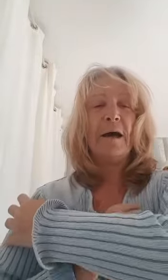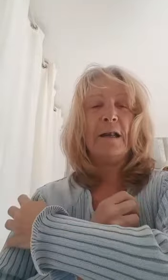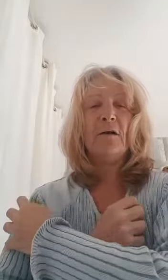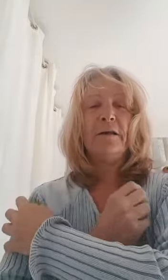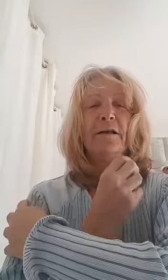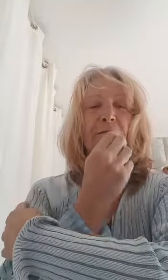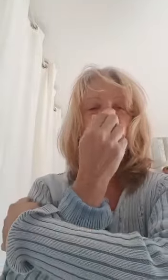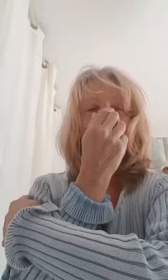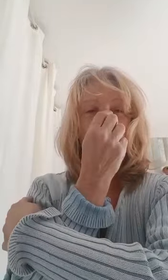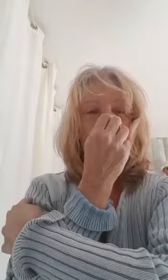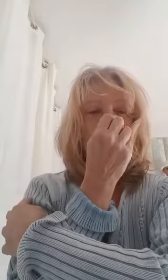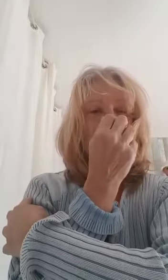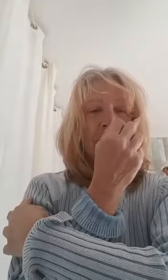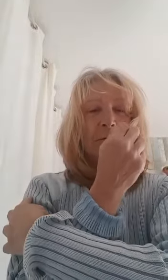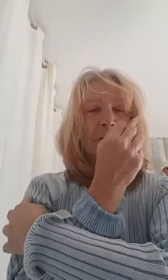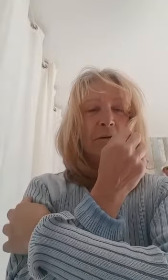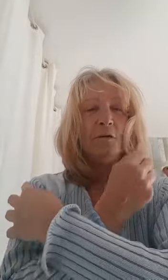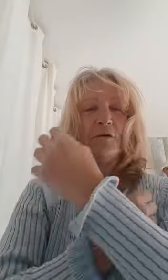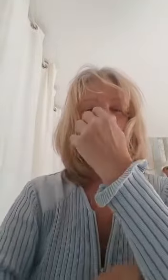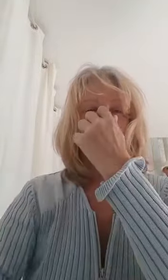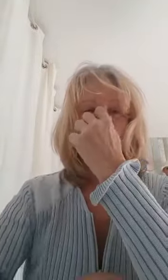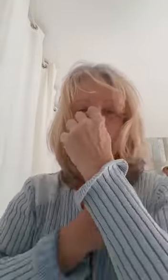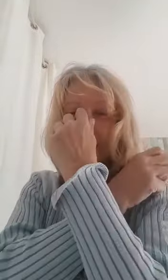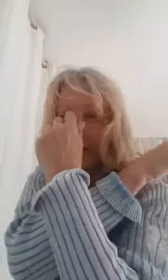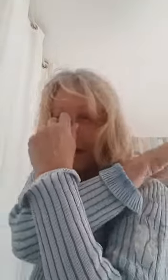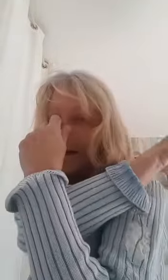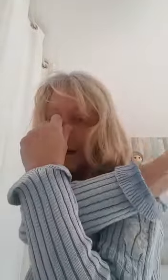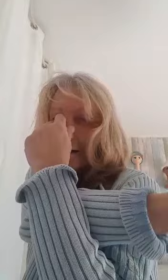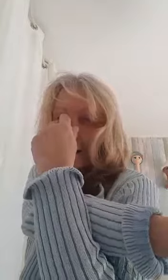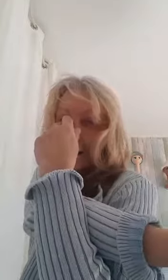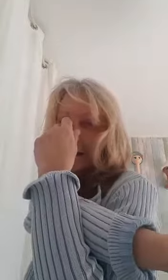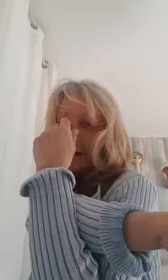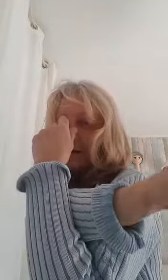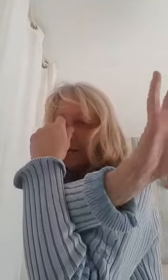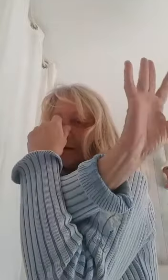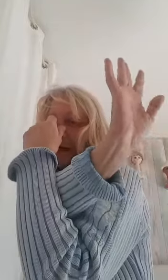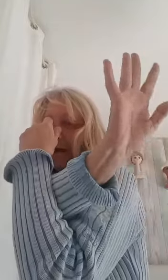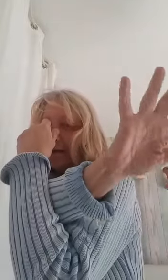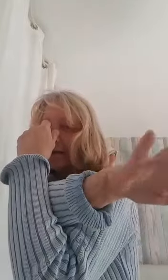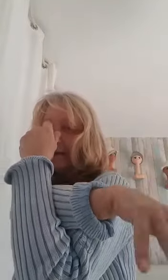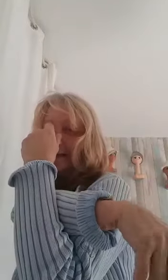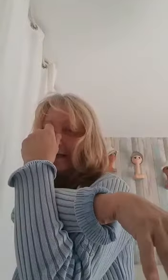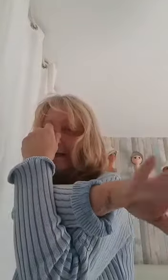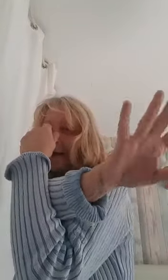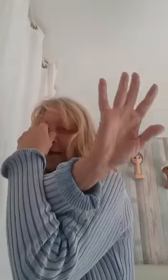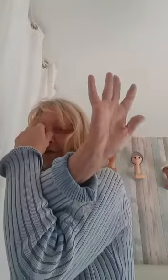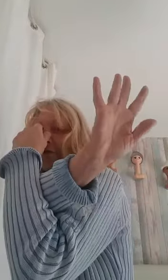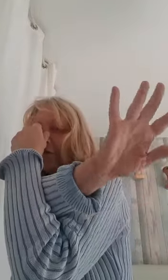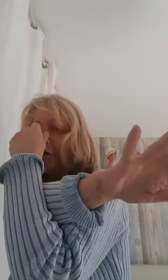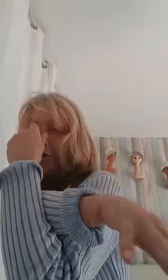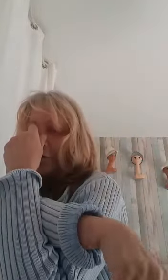Alors, l'éléphant, c'est comme ça. Et comme ça. Ça, c'est l'éléphant.